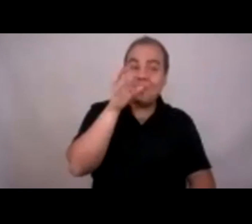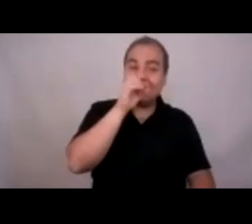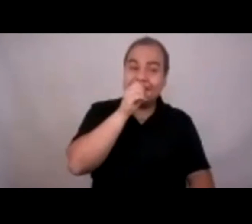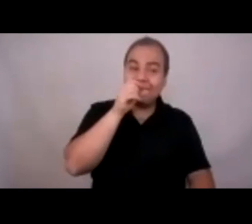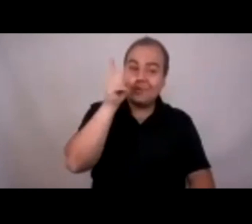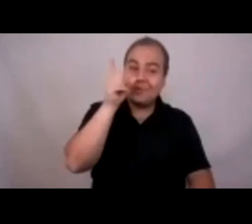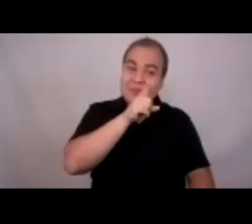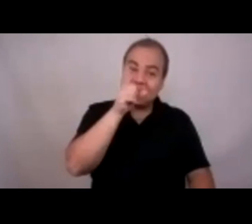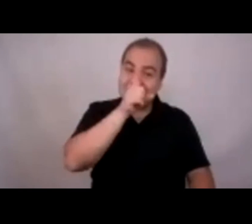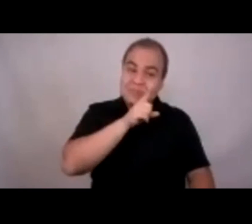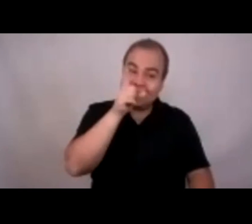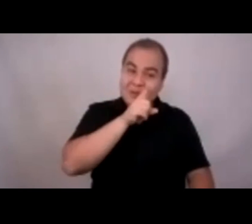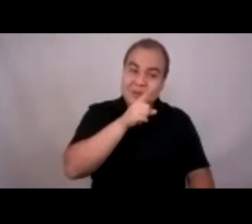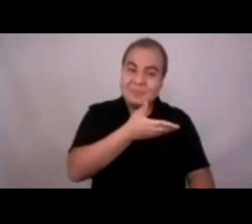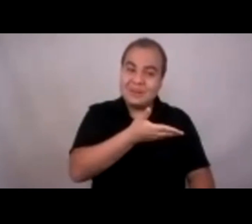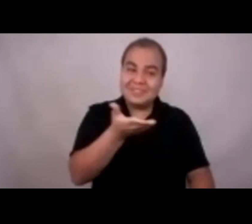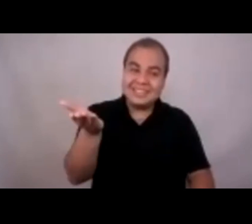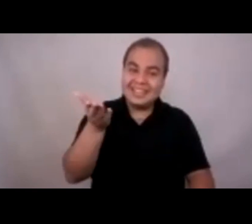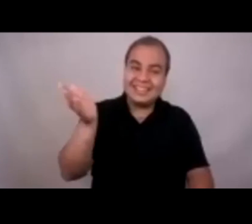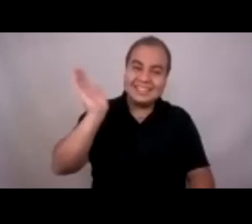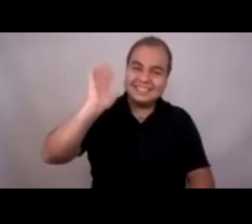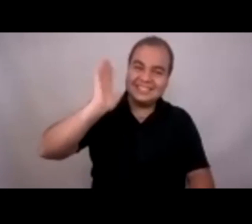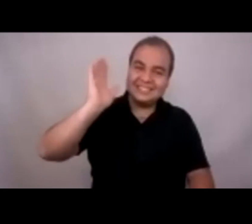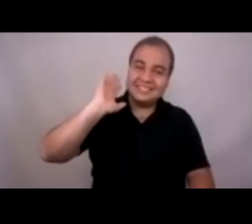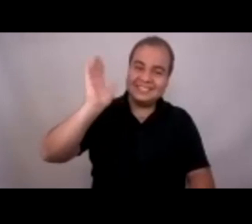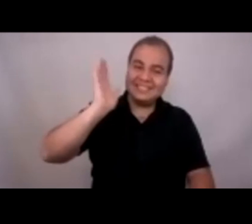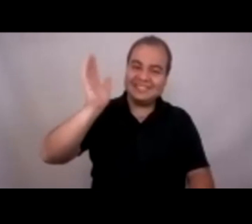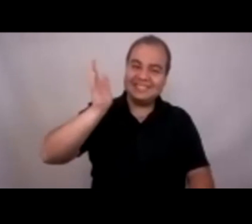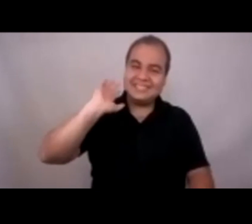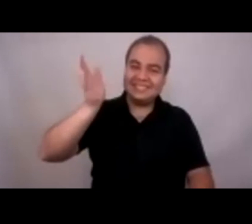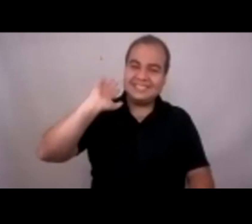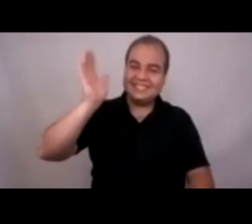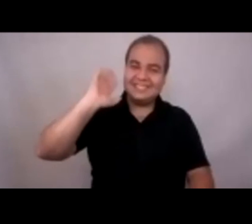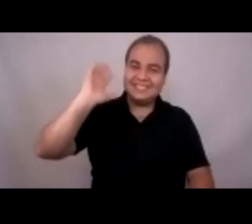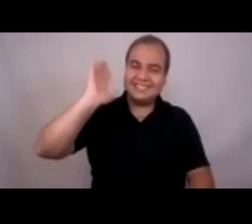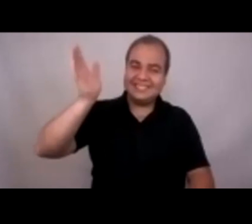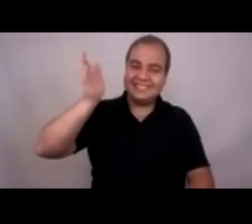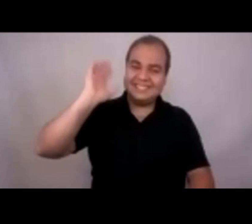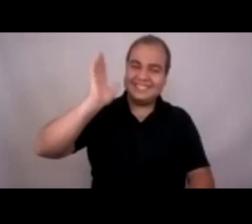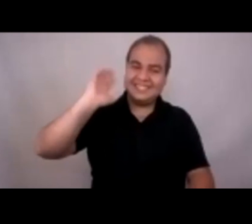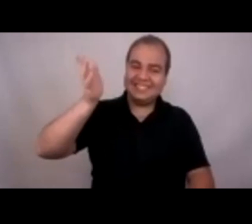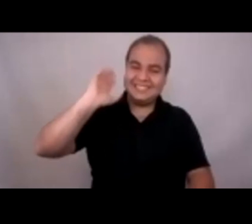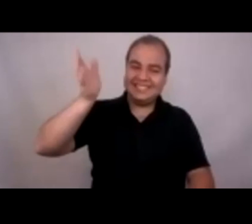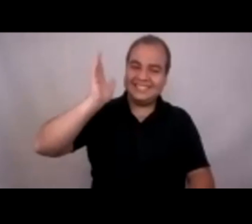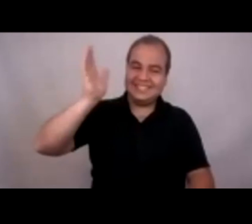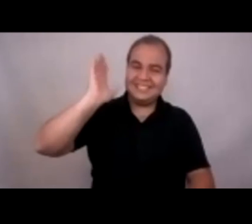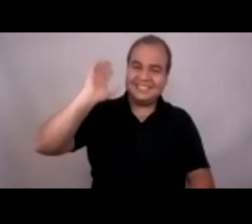mundo no final de semana descansando. Até mais!